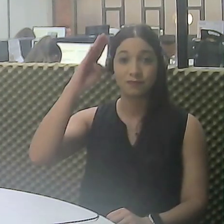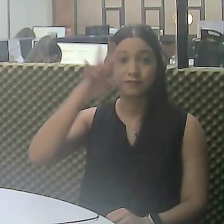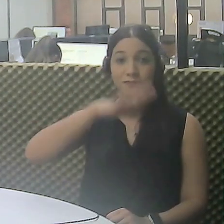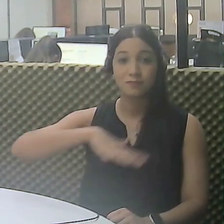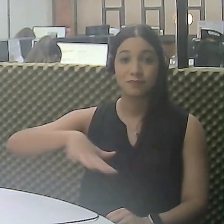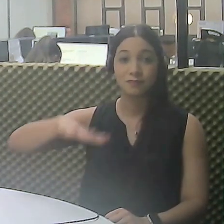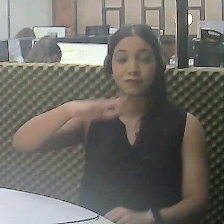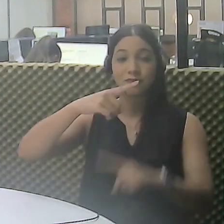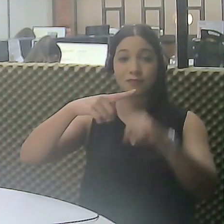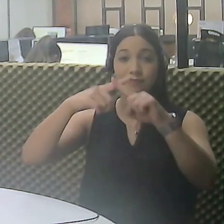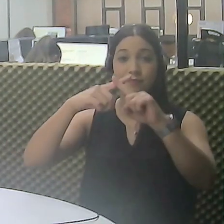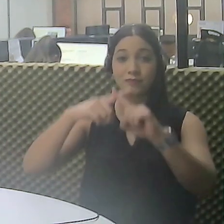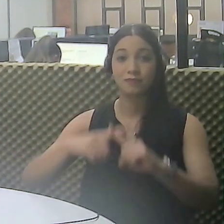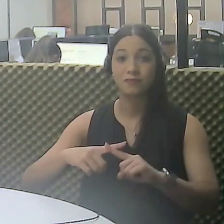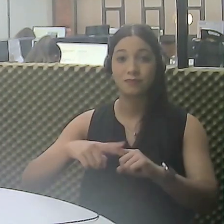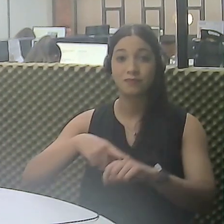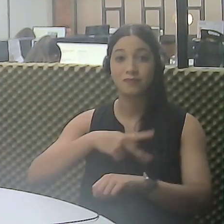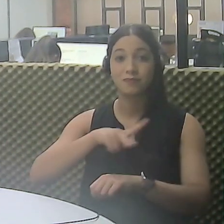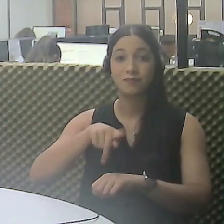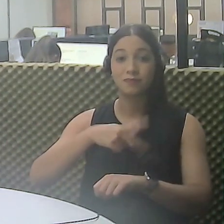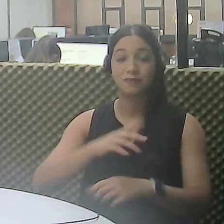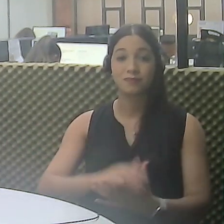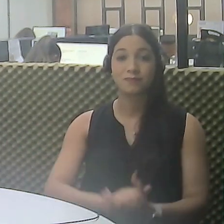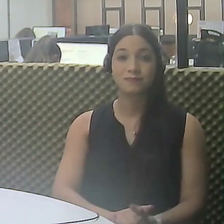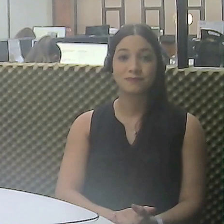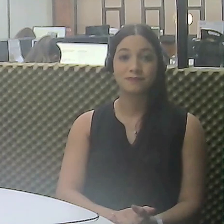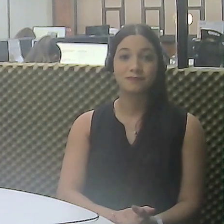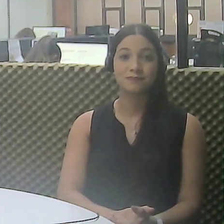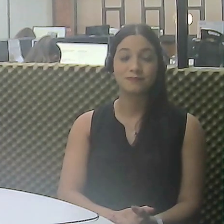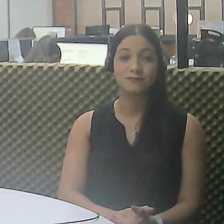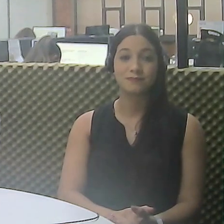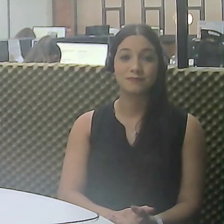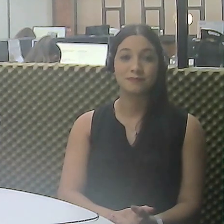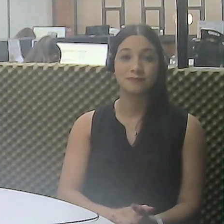espaços esportivos do país.